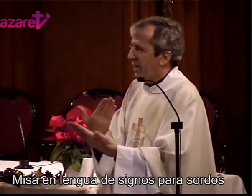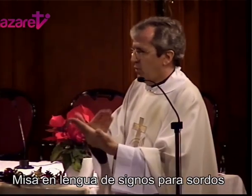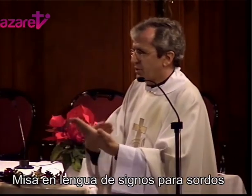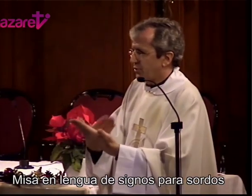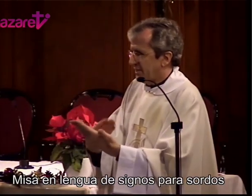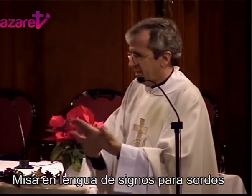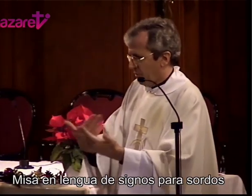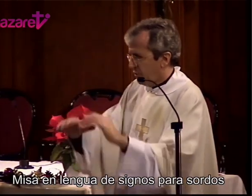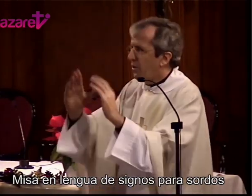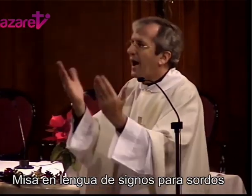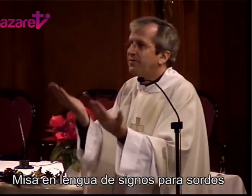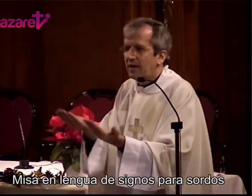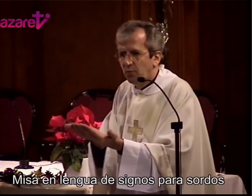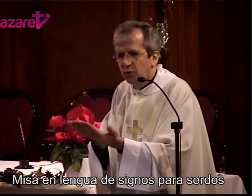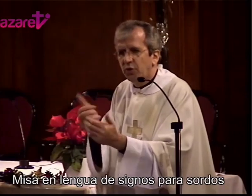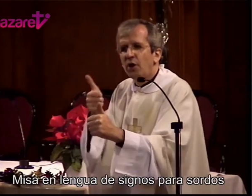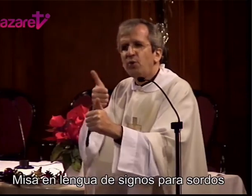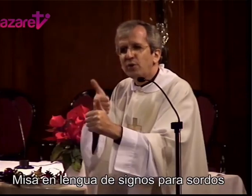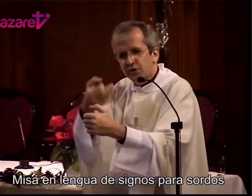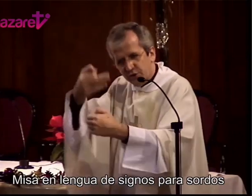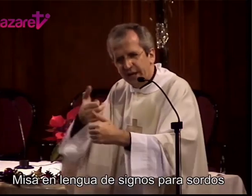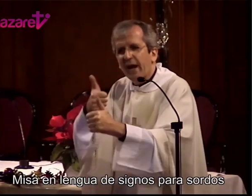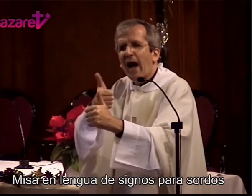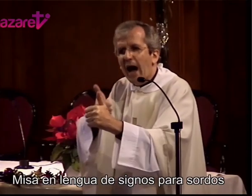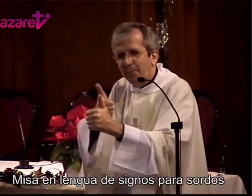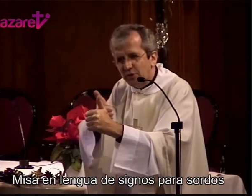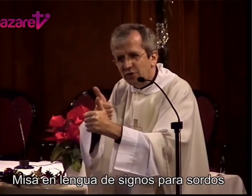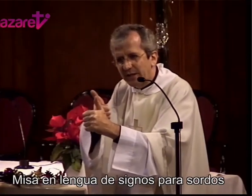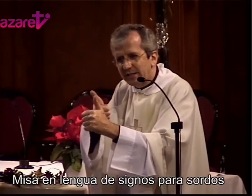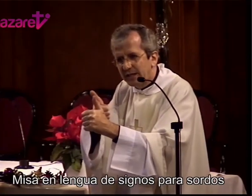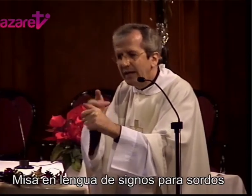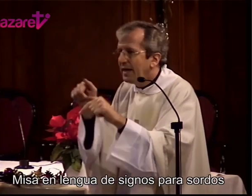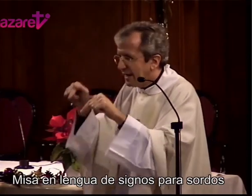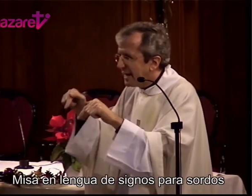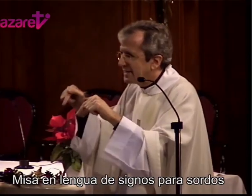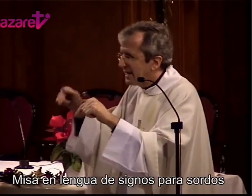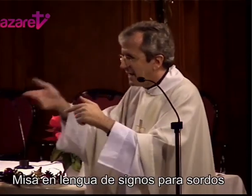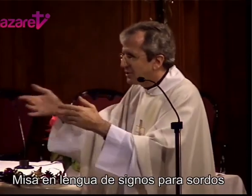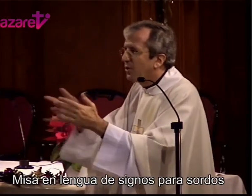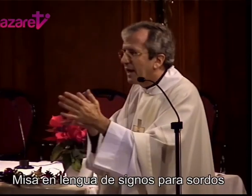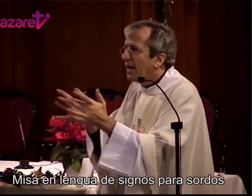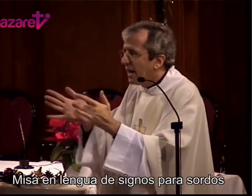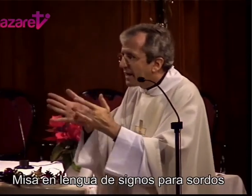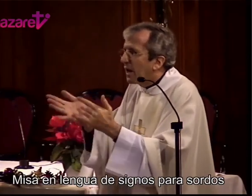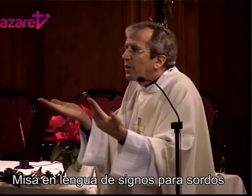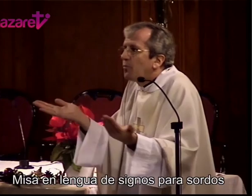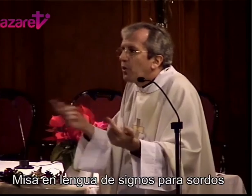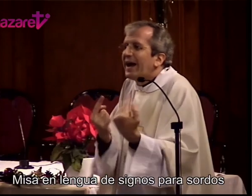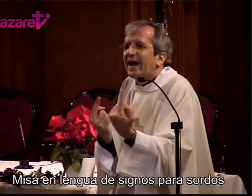nuestro testimonio ante el mundo, nuestro ser apóstoles. Este es lo que el regalo que a lo mejor cada uno